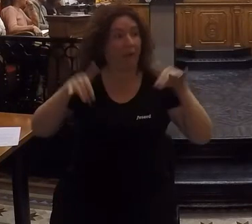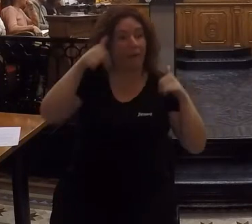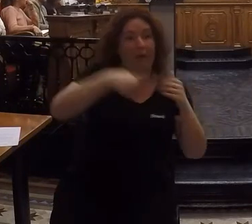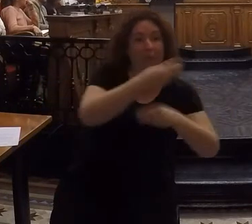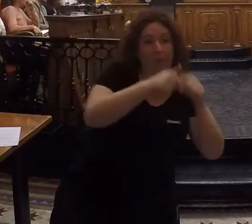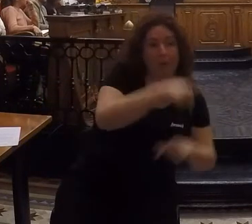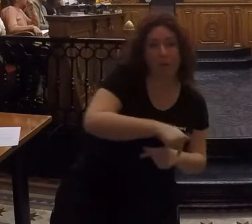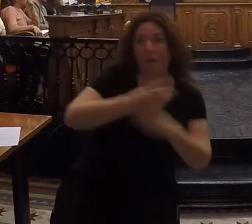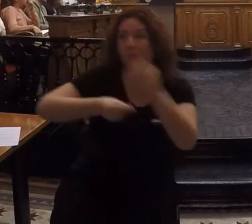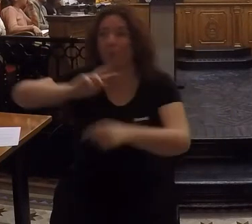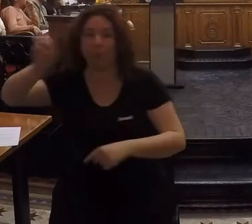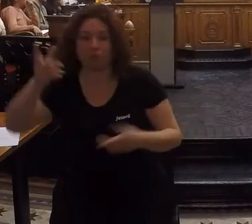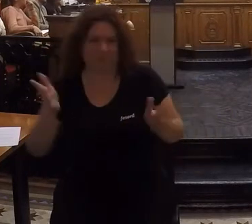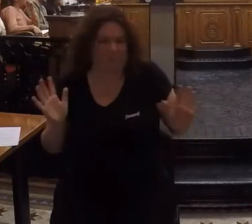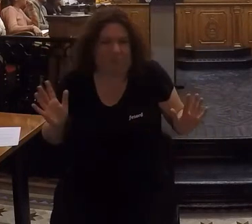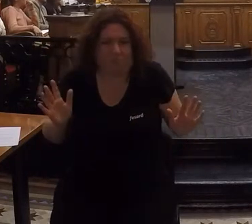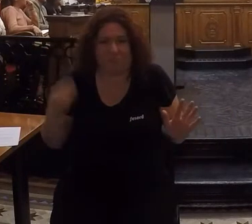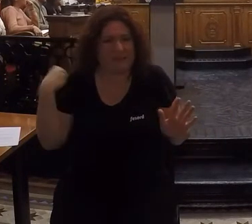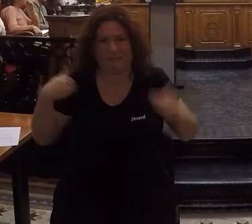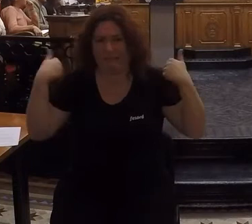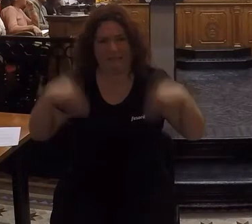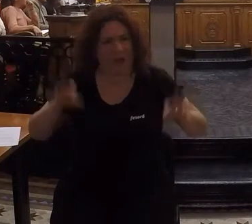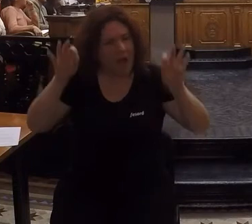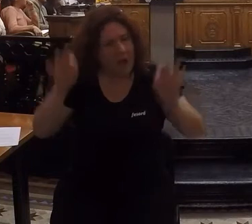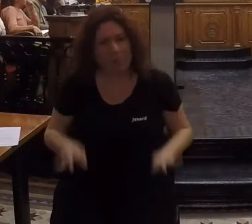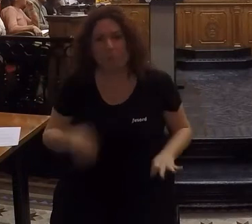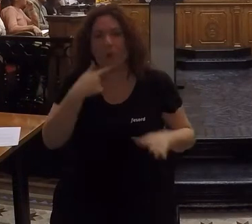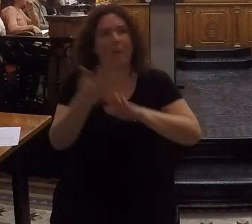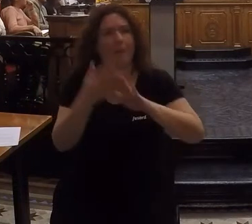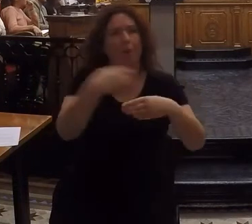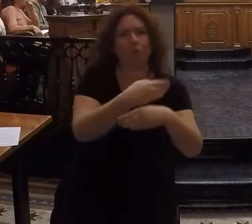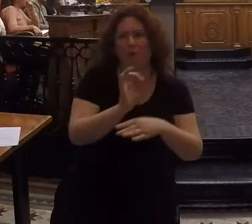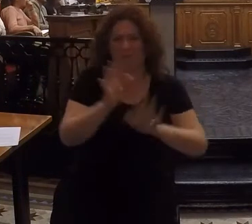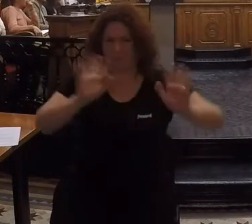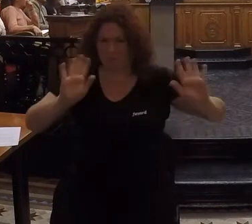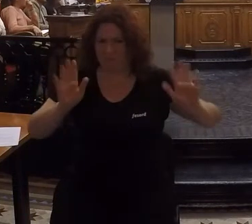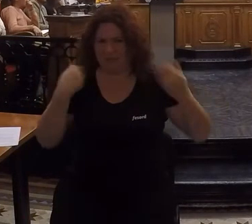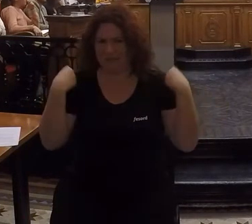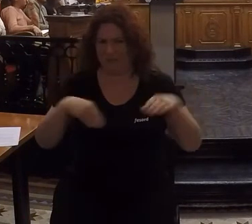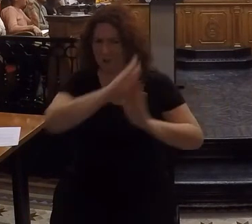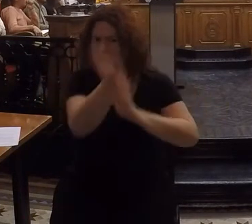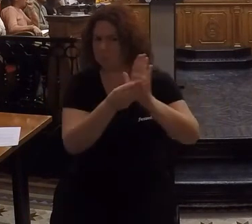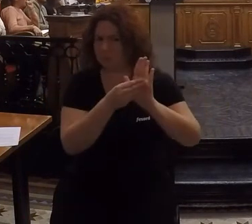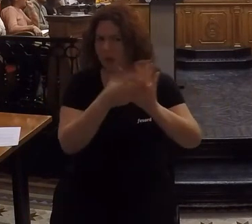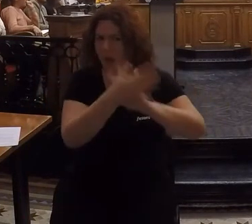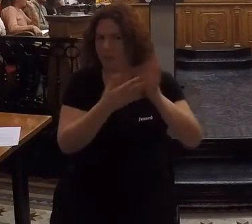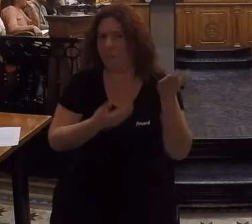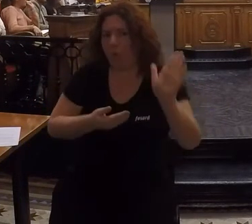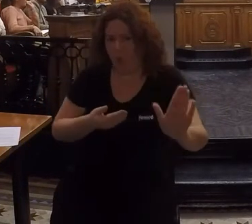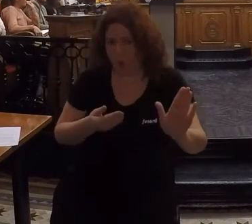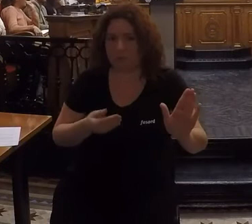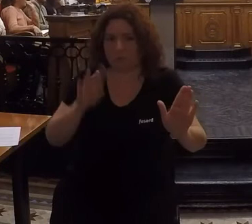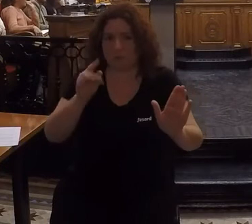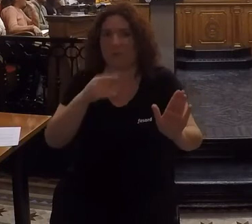hecho. Es que igual, si alguien lo hubiera dicho que mirara al pleno de octubre, es que hicimos una moción. Pero es que además nos dice que podía ser en otro